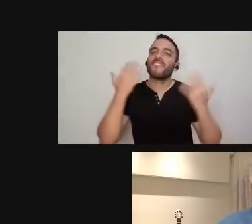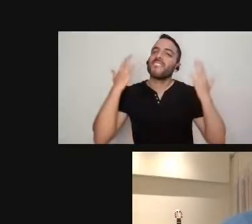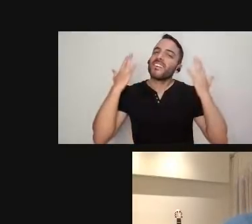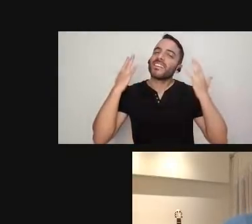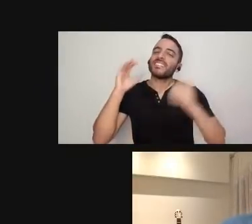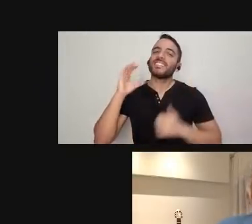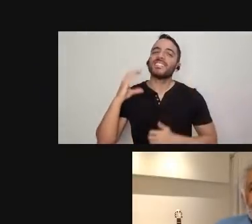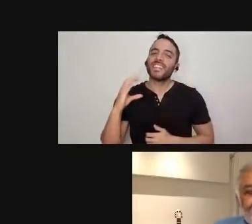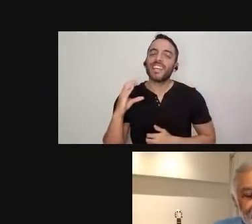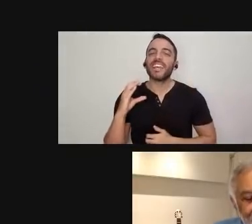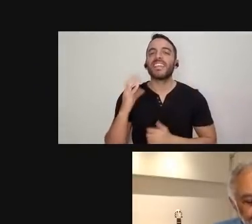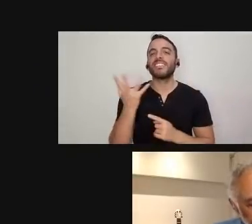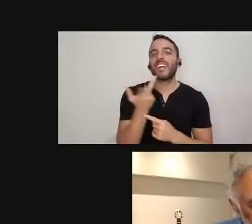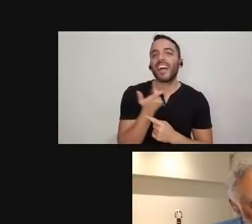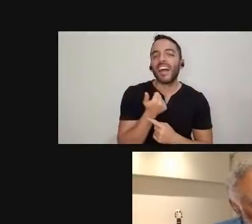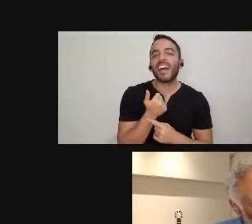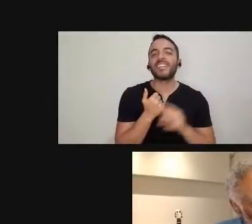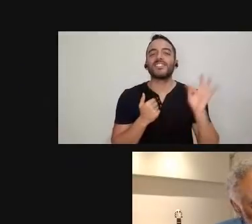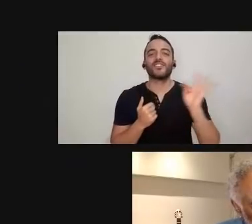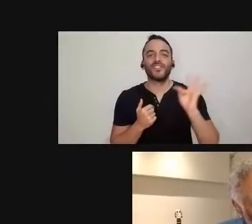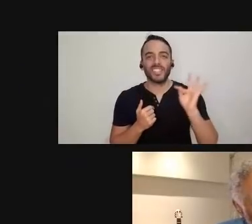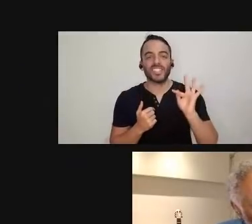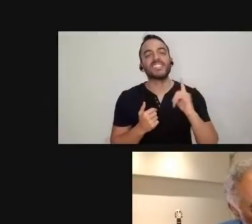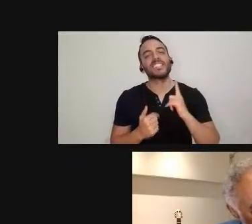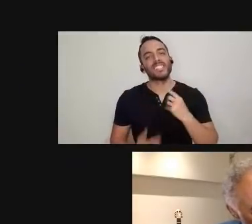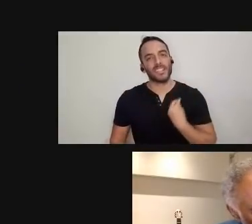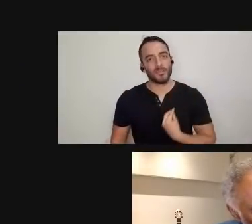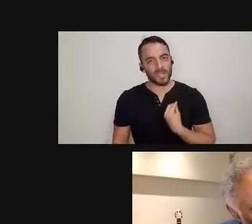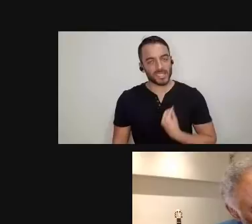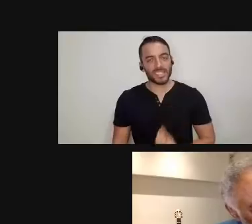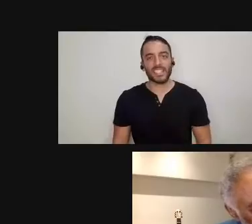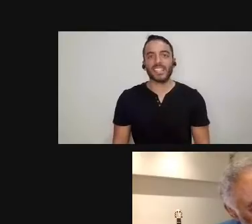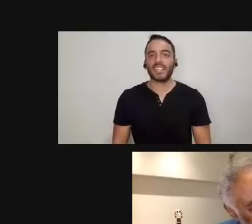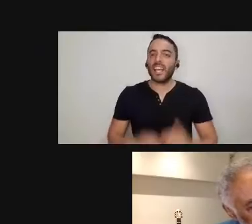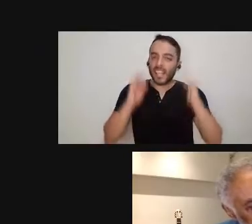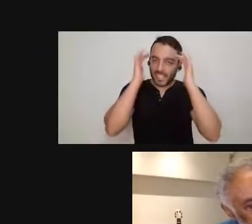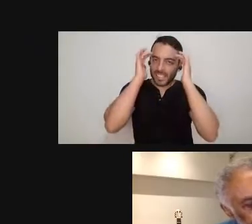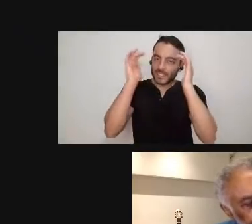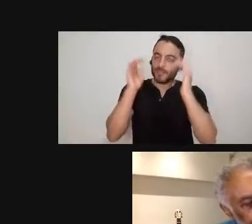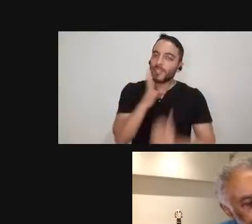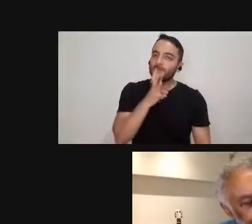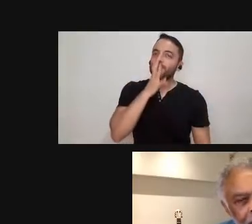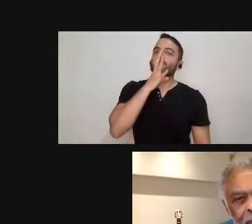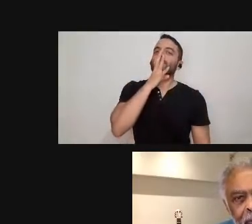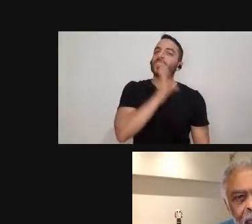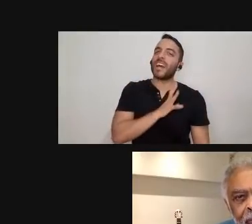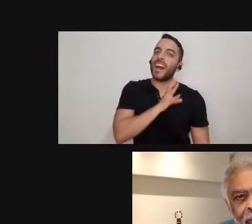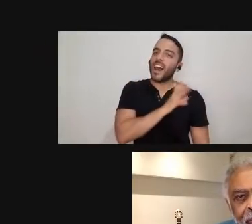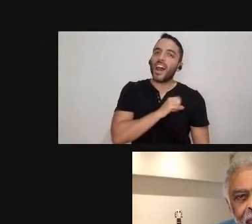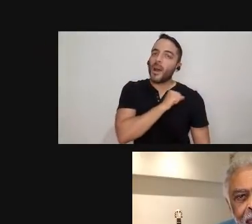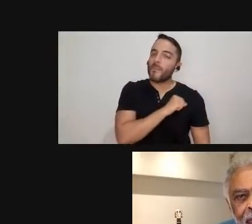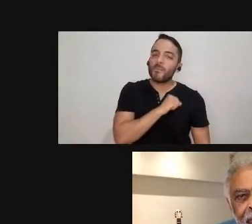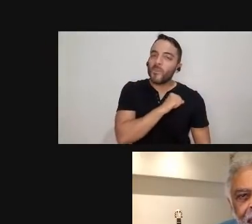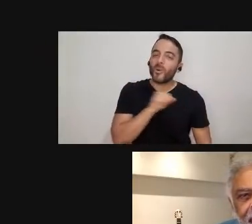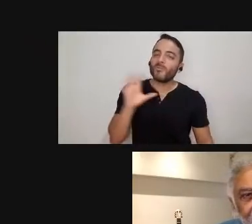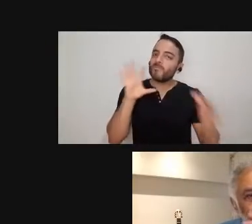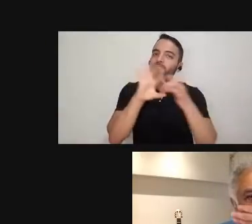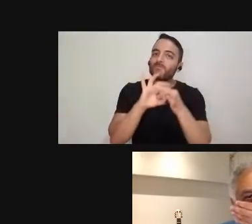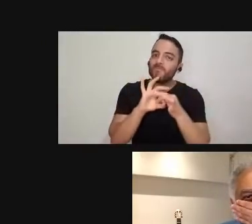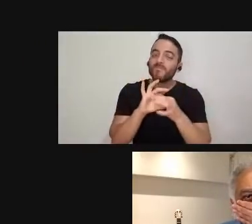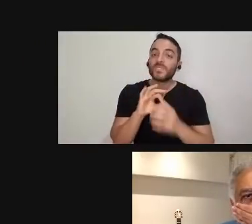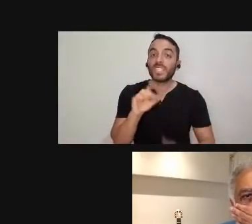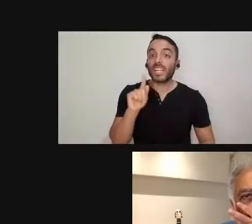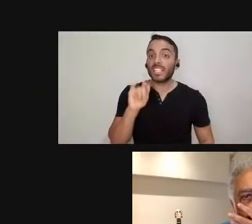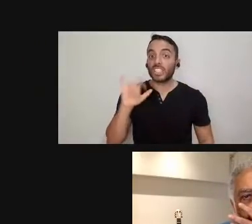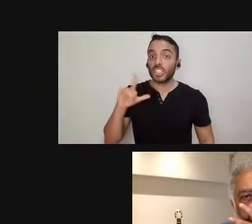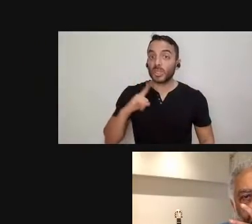isso tá muito presente, né? Respeito, admiração, amor, fusão. E Gil, tem duas